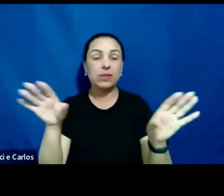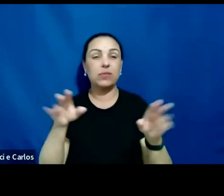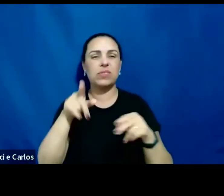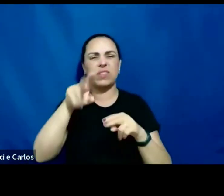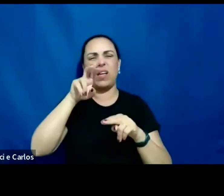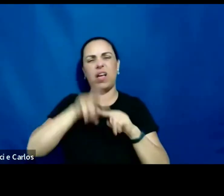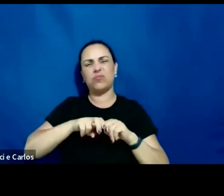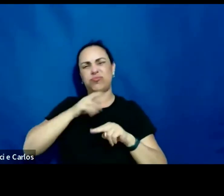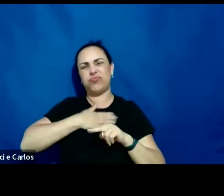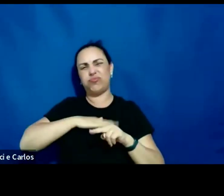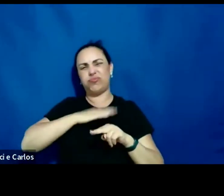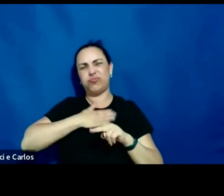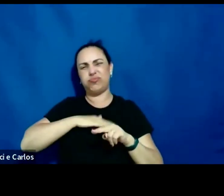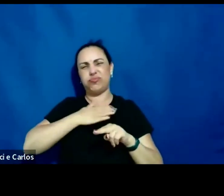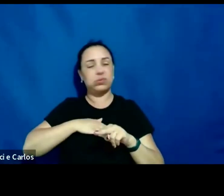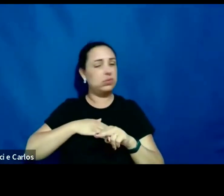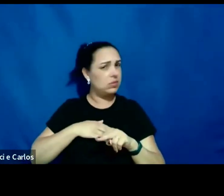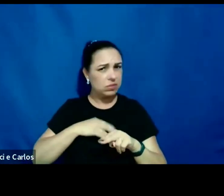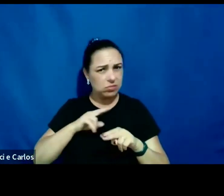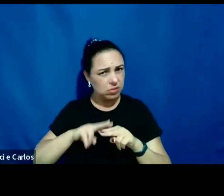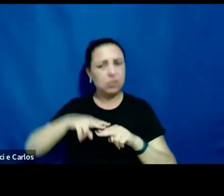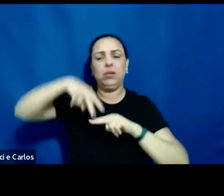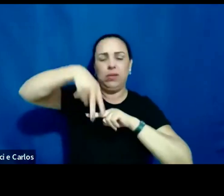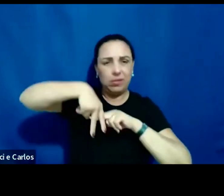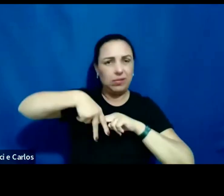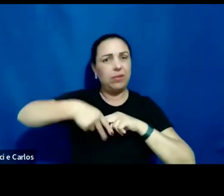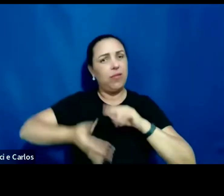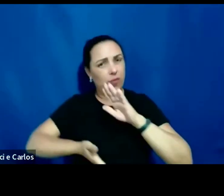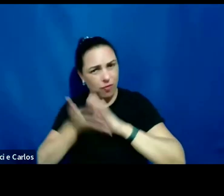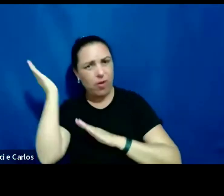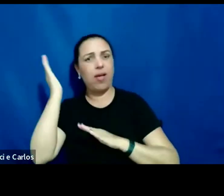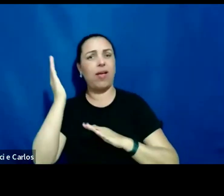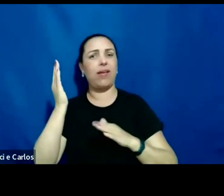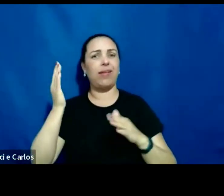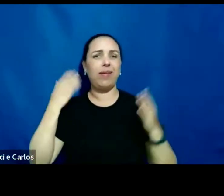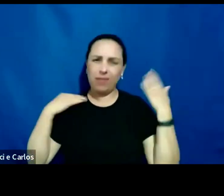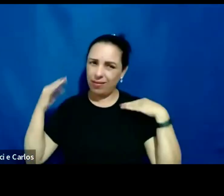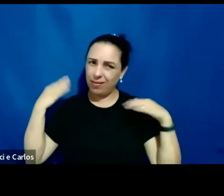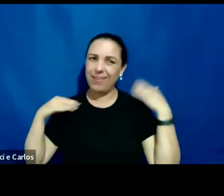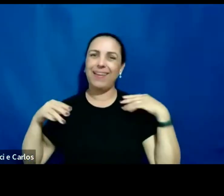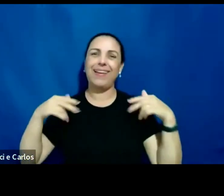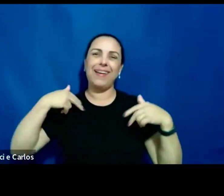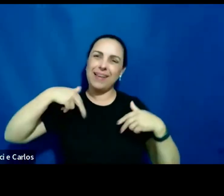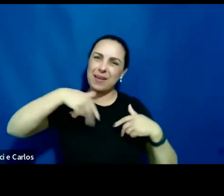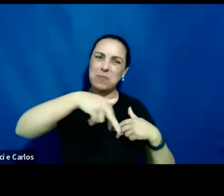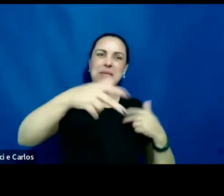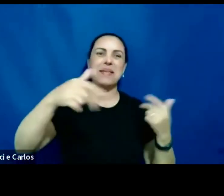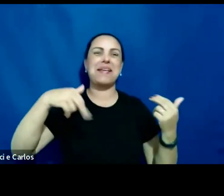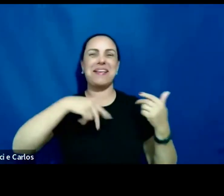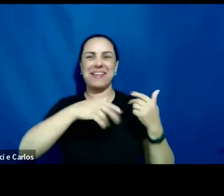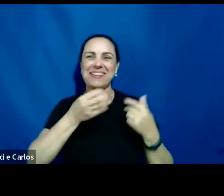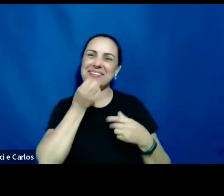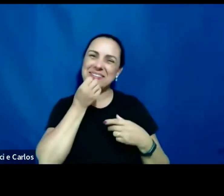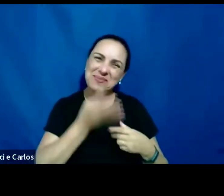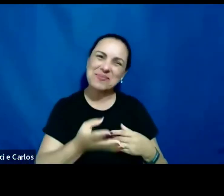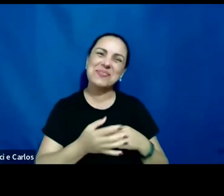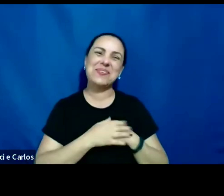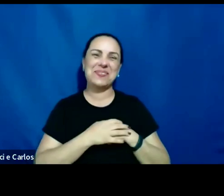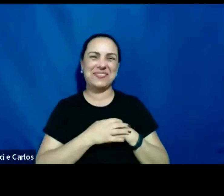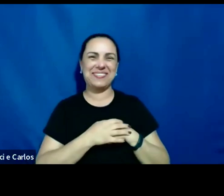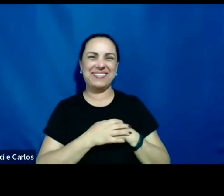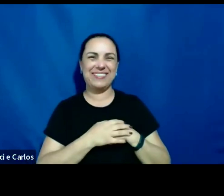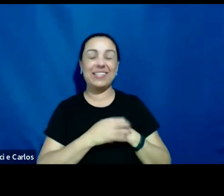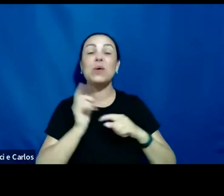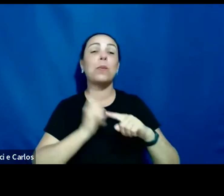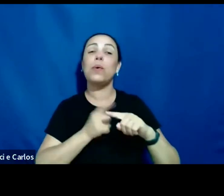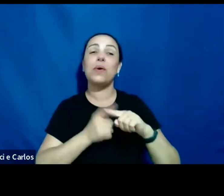mais não. Sai dessa cadeira aí, sai dessa poltrona do sofá e ó, caminhar. Vai fazer uma atividade física. Por